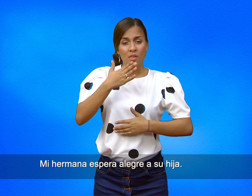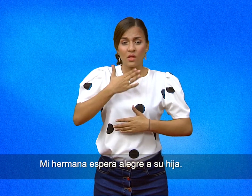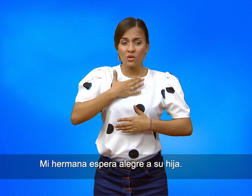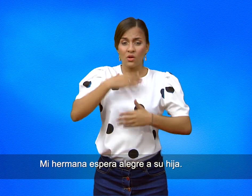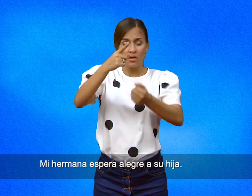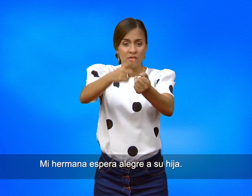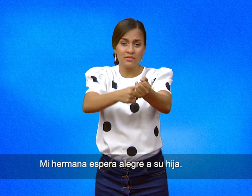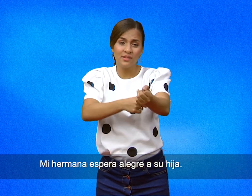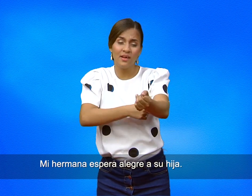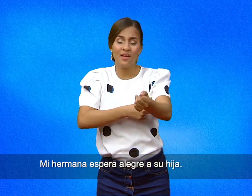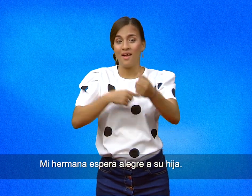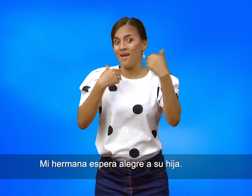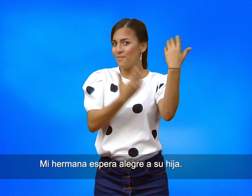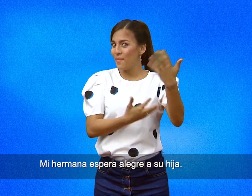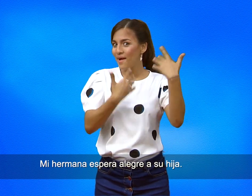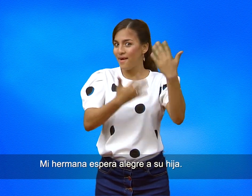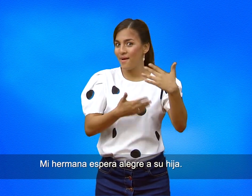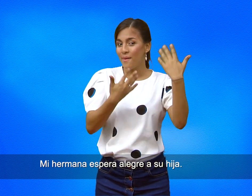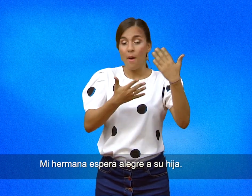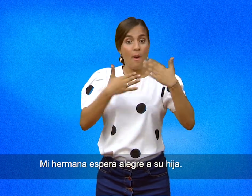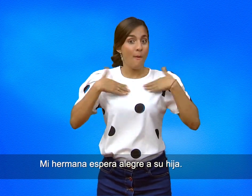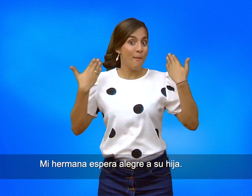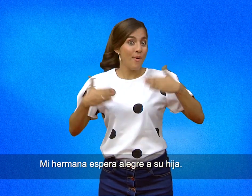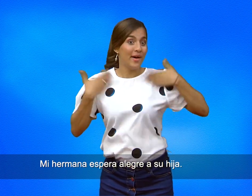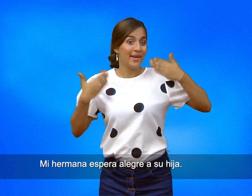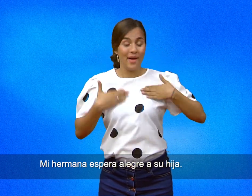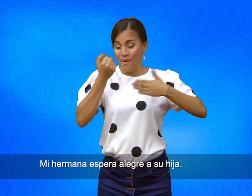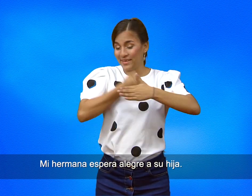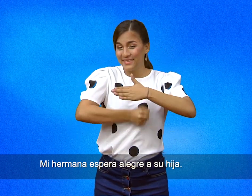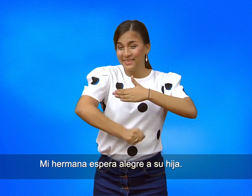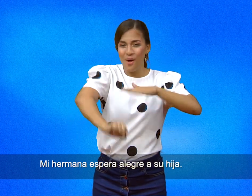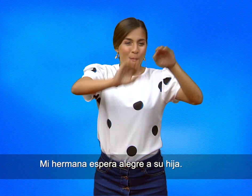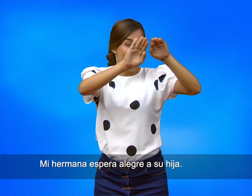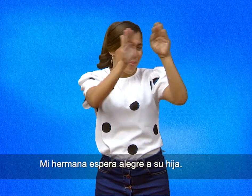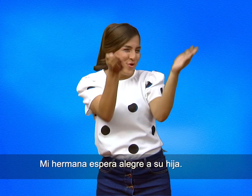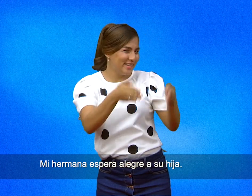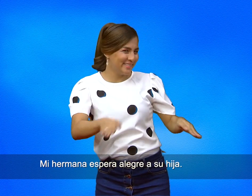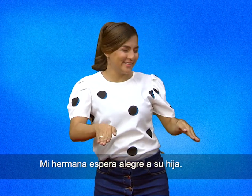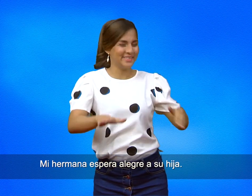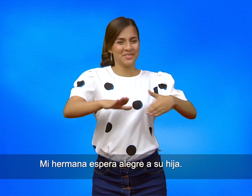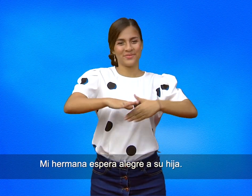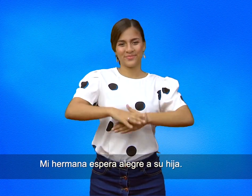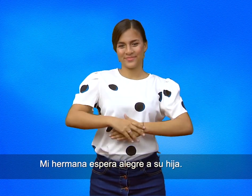Mi hermana espera alegre a su hija.